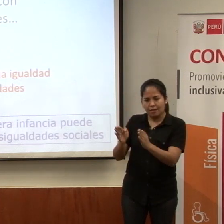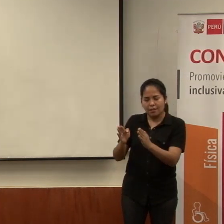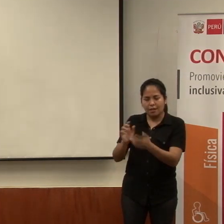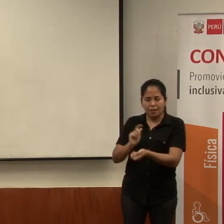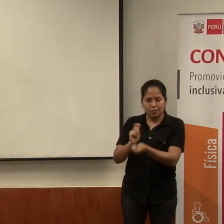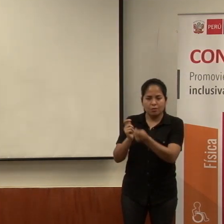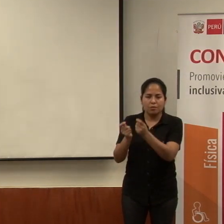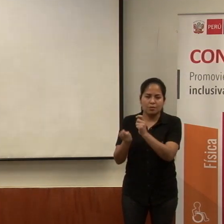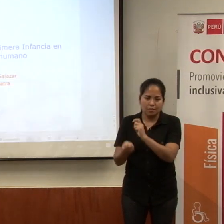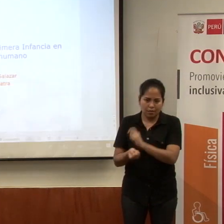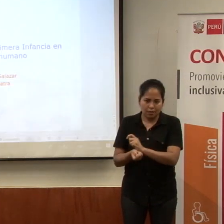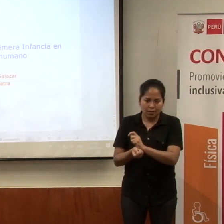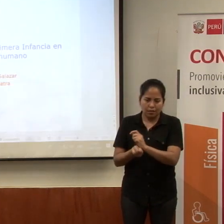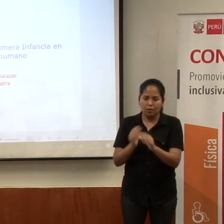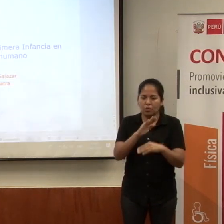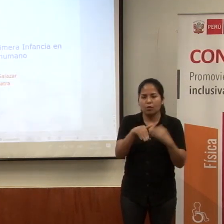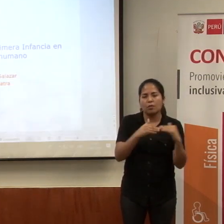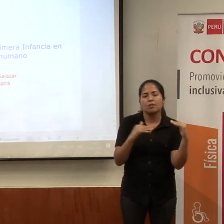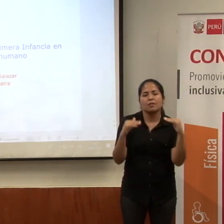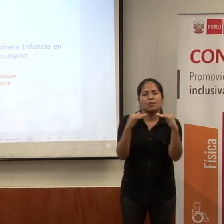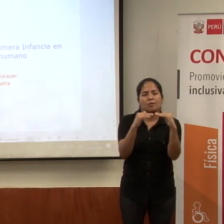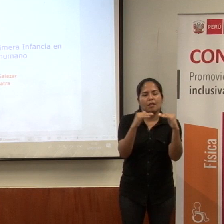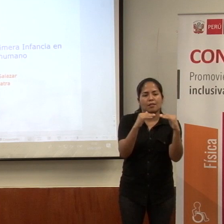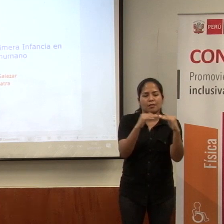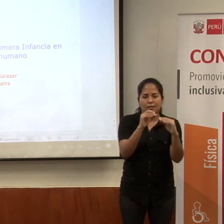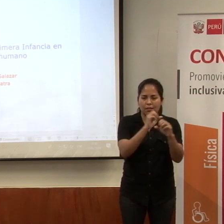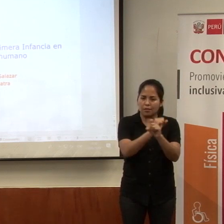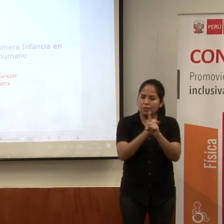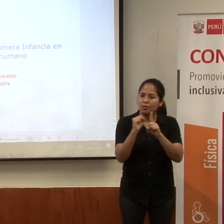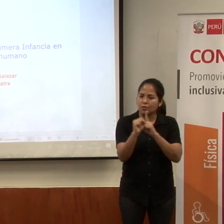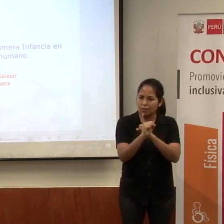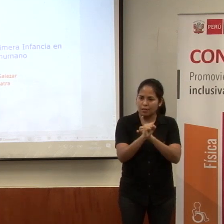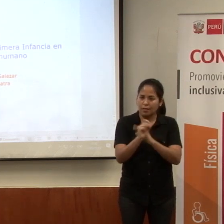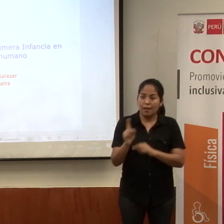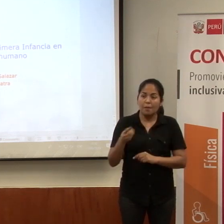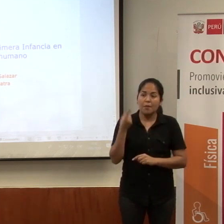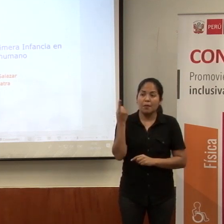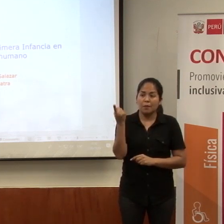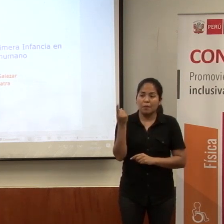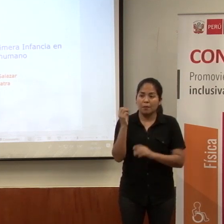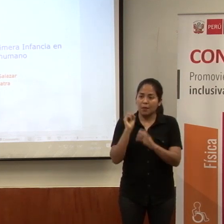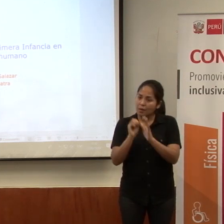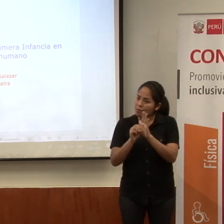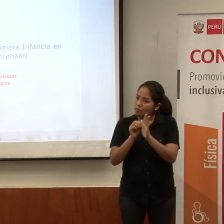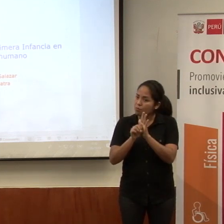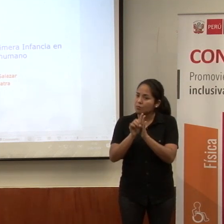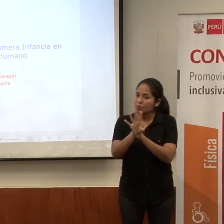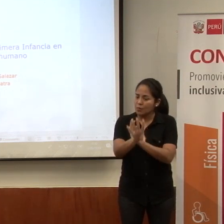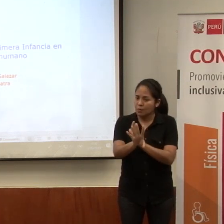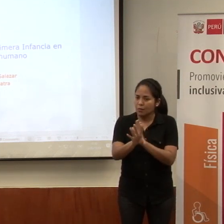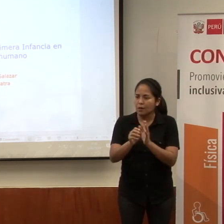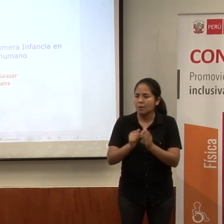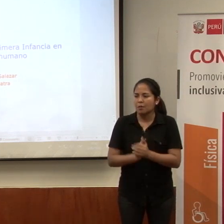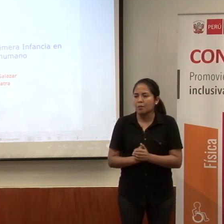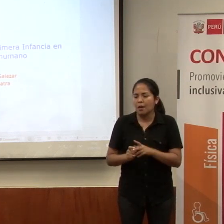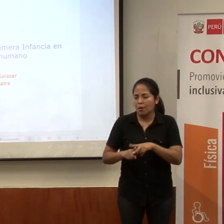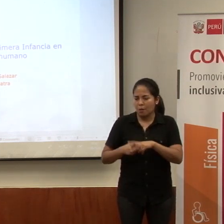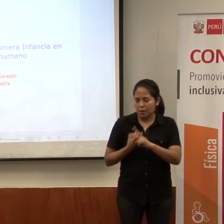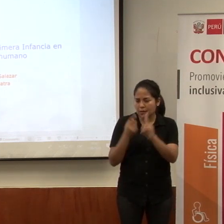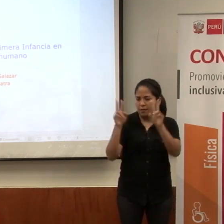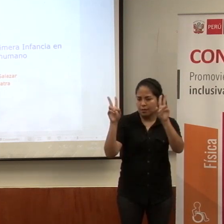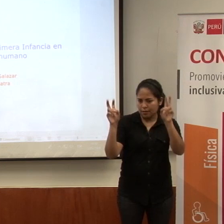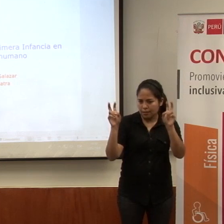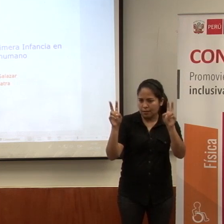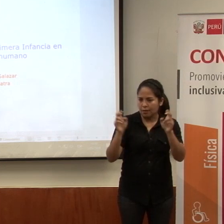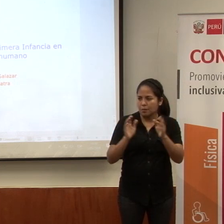o reforzar las desigualdades sociales. Esa es la primera presentación que quería hacerles para entrar a la segunda.